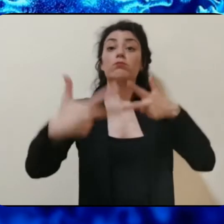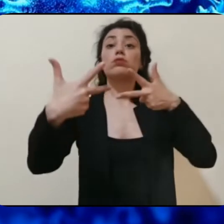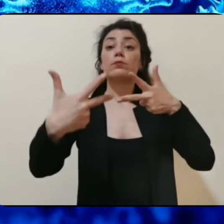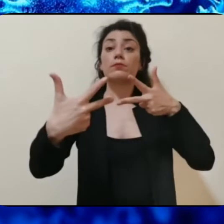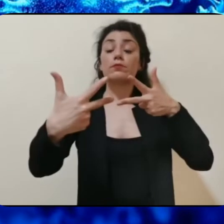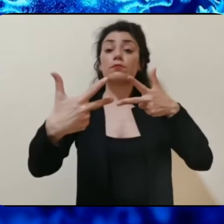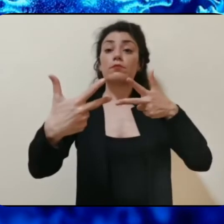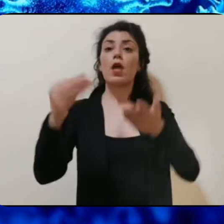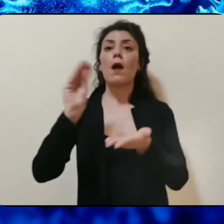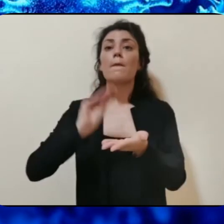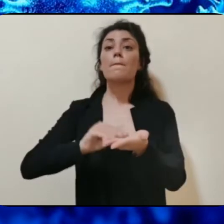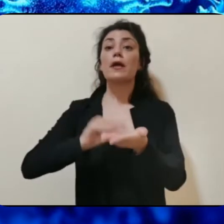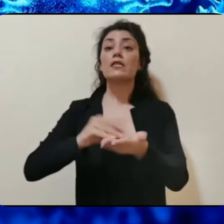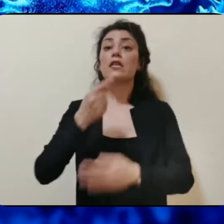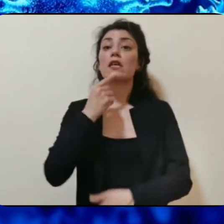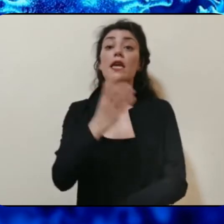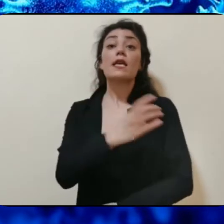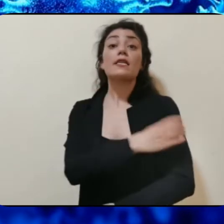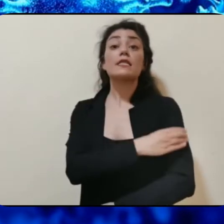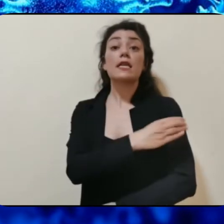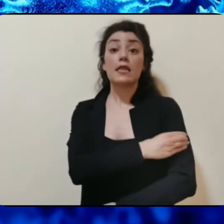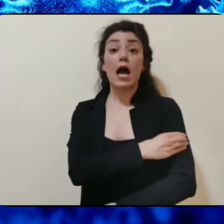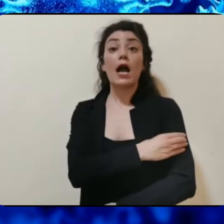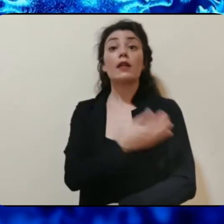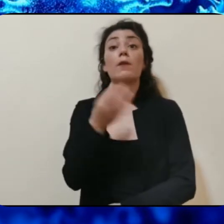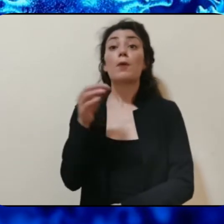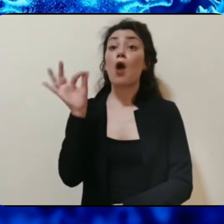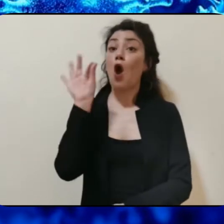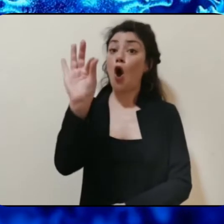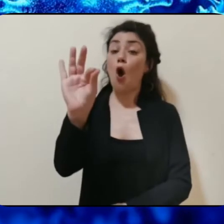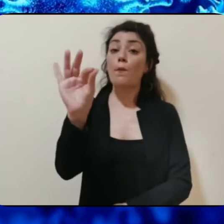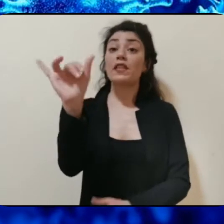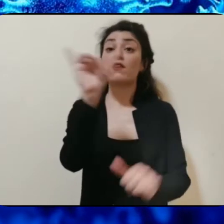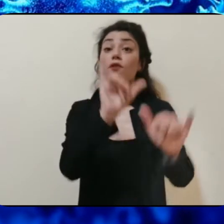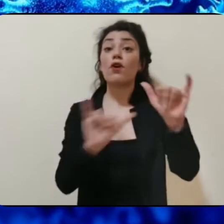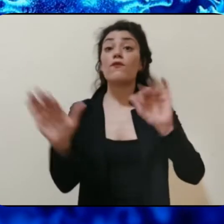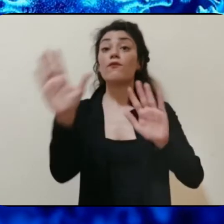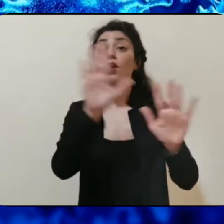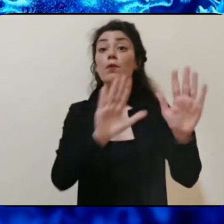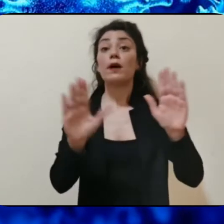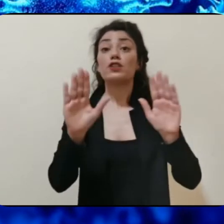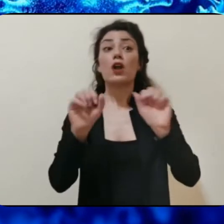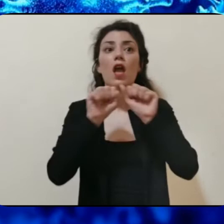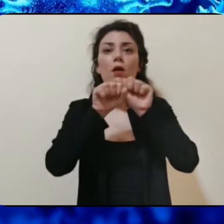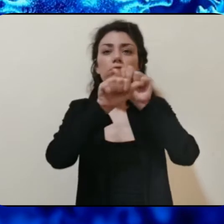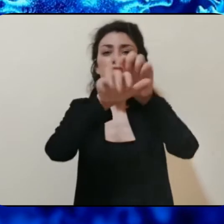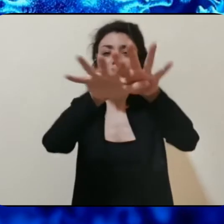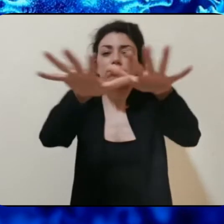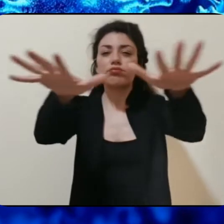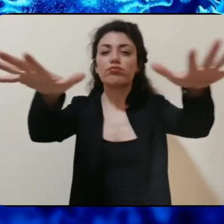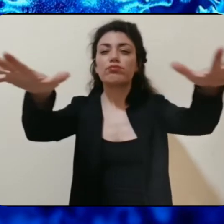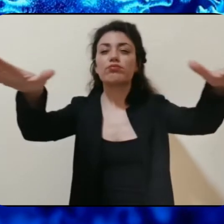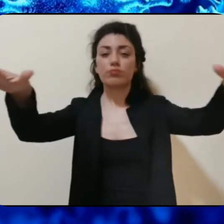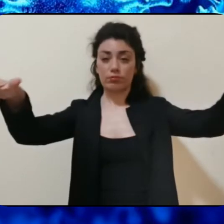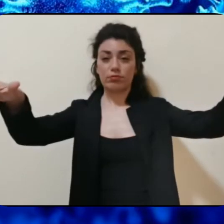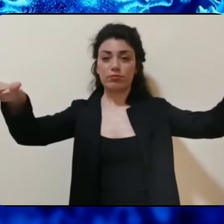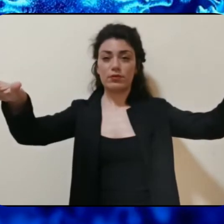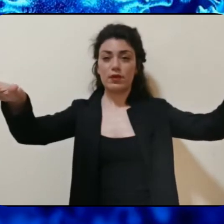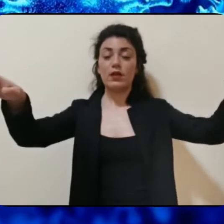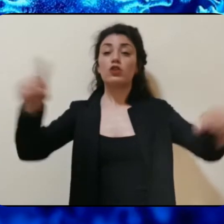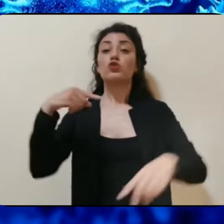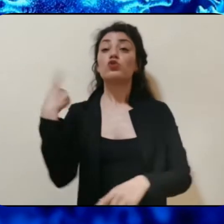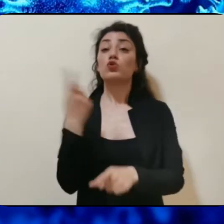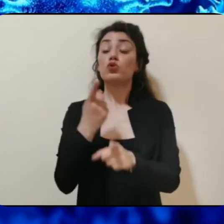operativa anche con insomma, i sindacati, i patronati, proprio per veicolare le giuste informazioni e riuscire a farvi avere una